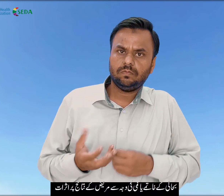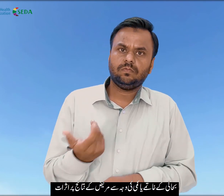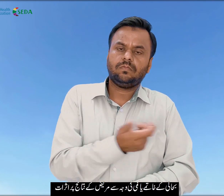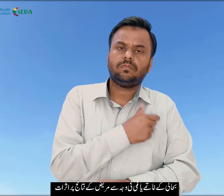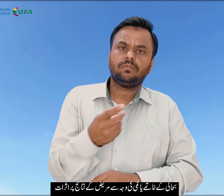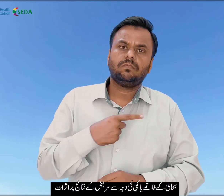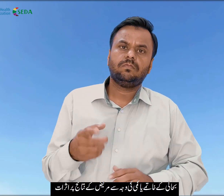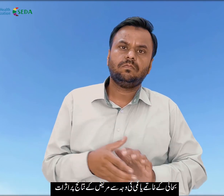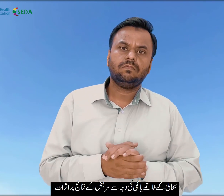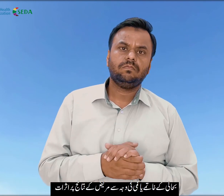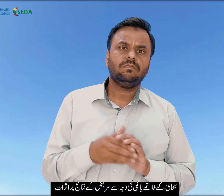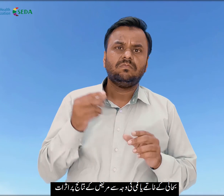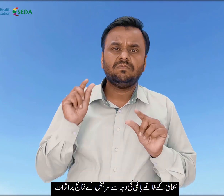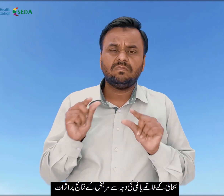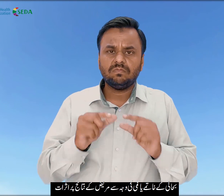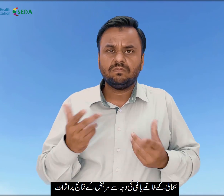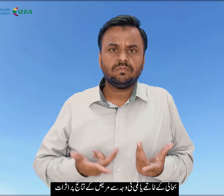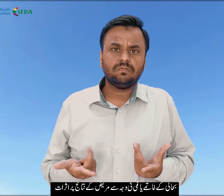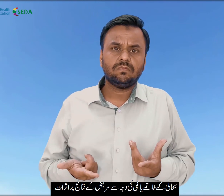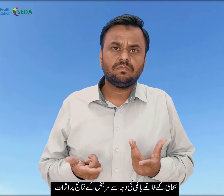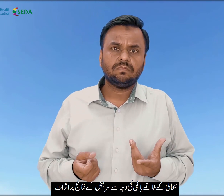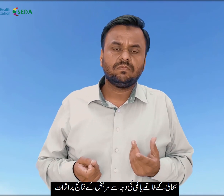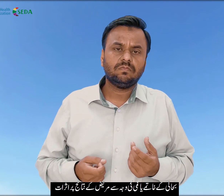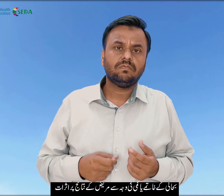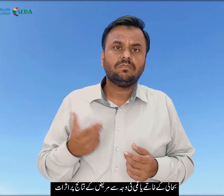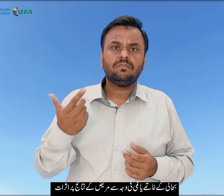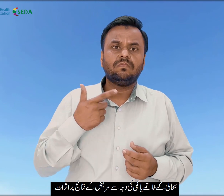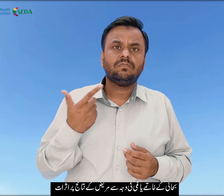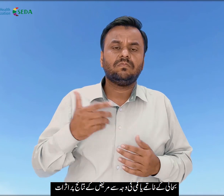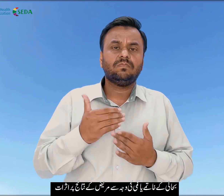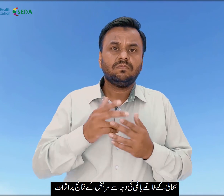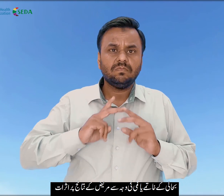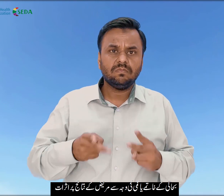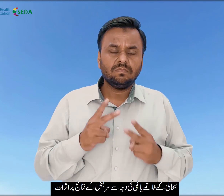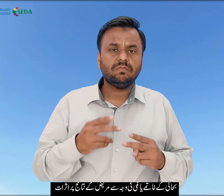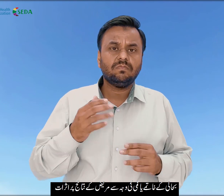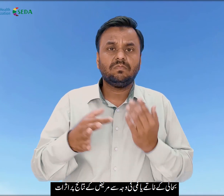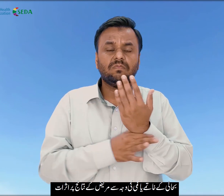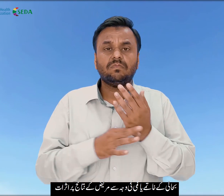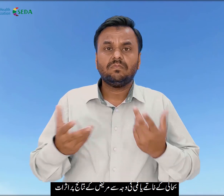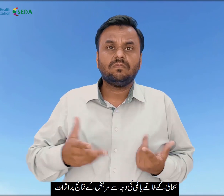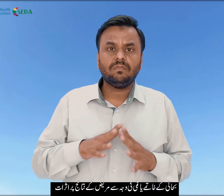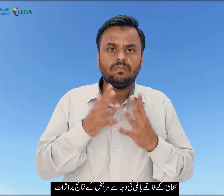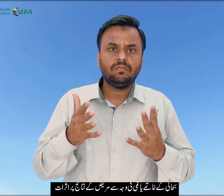بحالی کے خاتمے یا کمی کی وجہ سے مریض کے نتائج پر اثرات۔